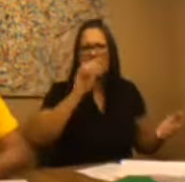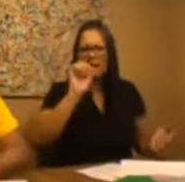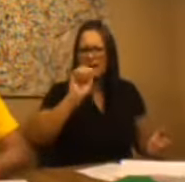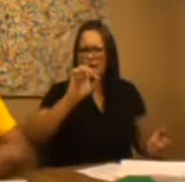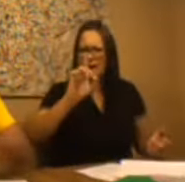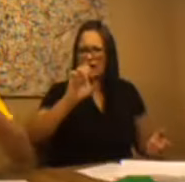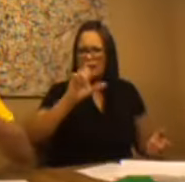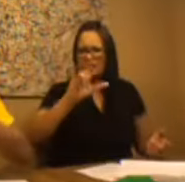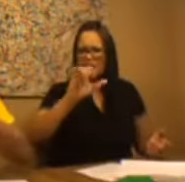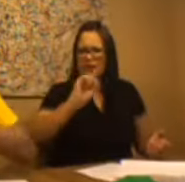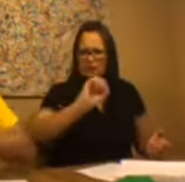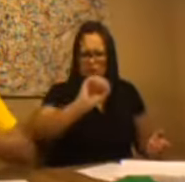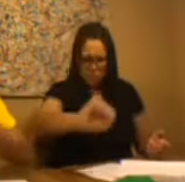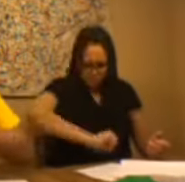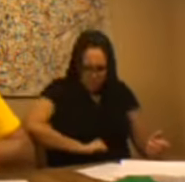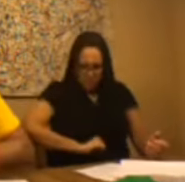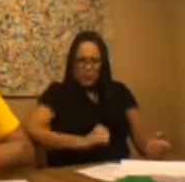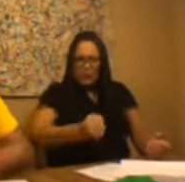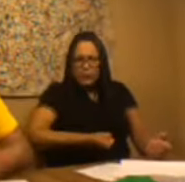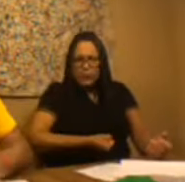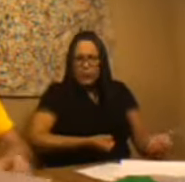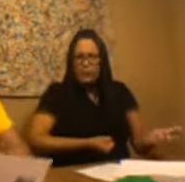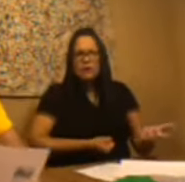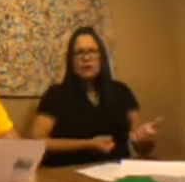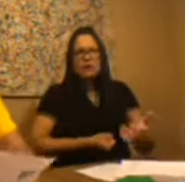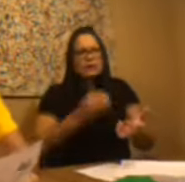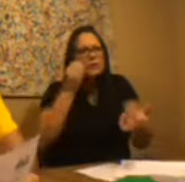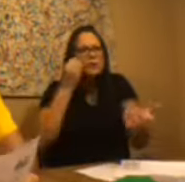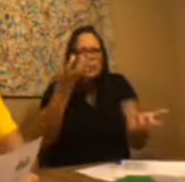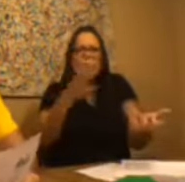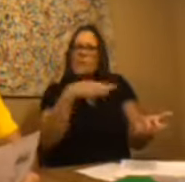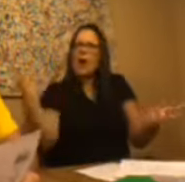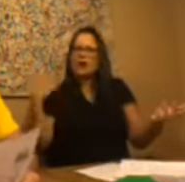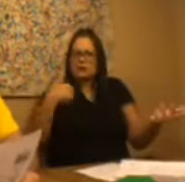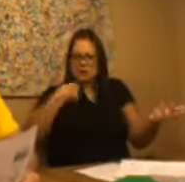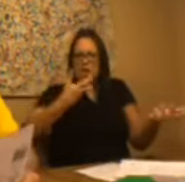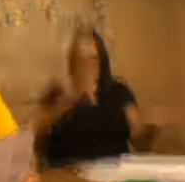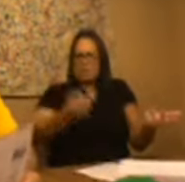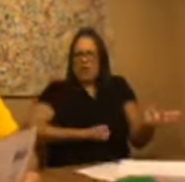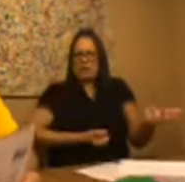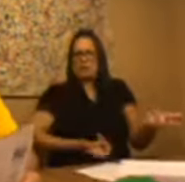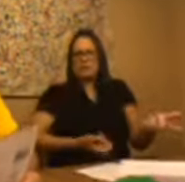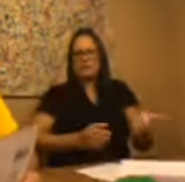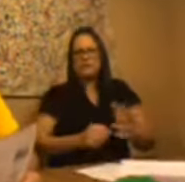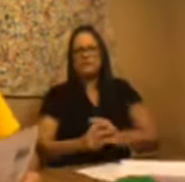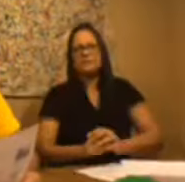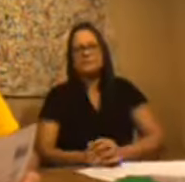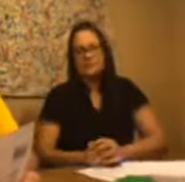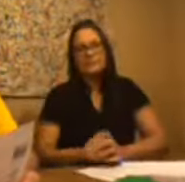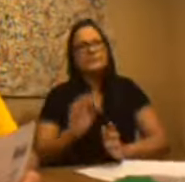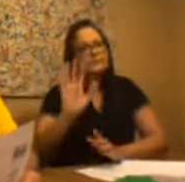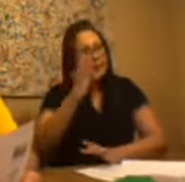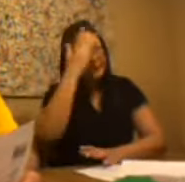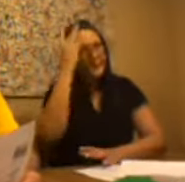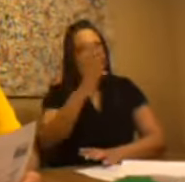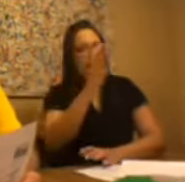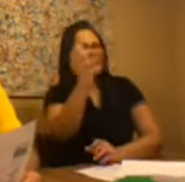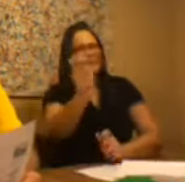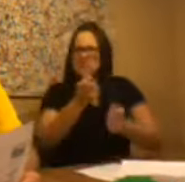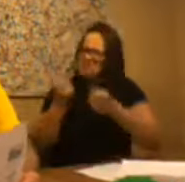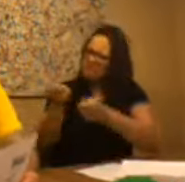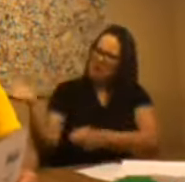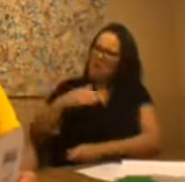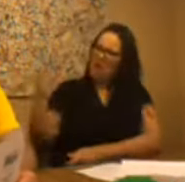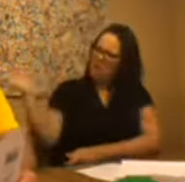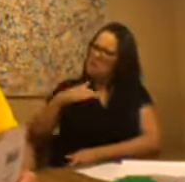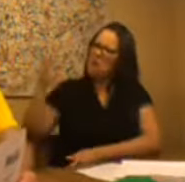político essa tentativa de assassinato e olha só agora por exemplo só quer que eu vá debate eu